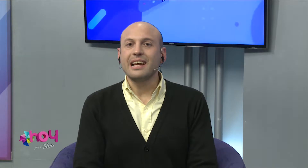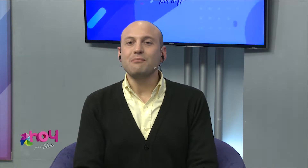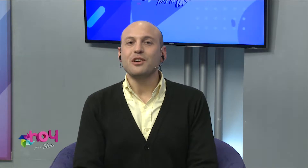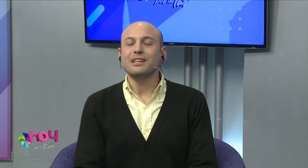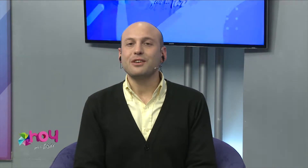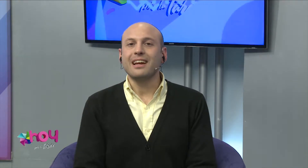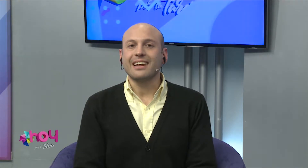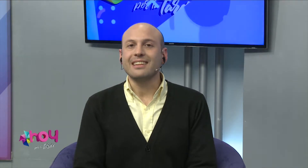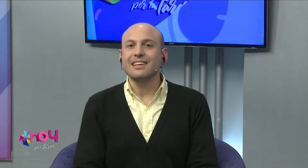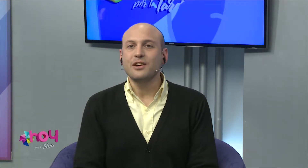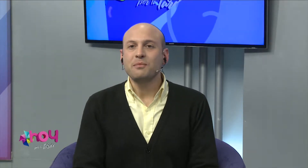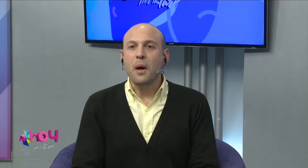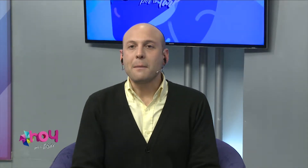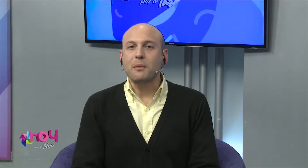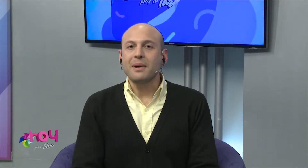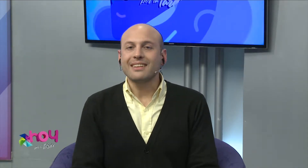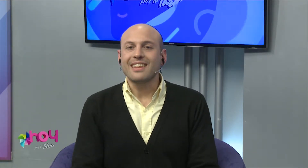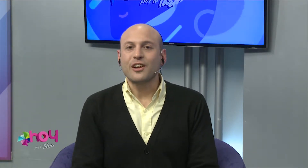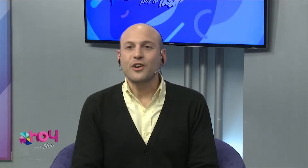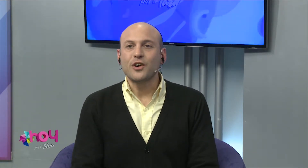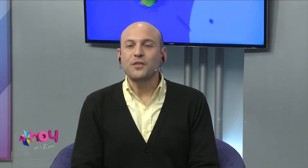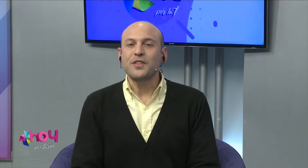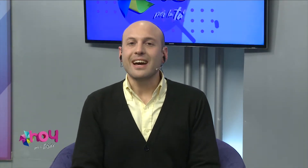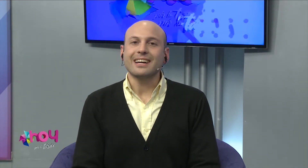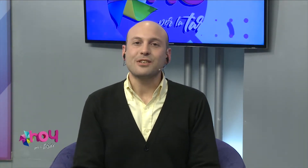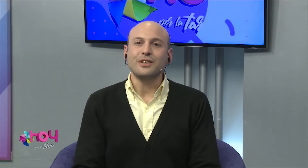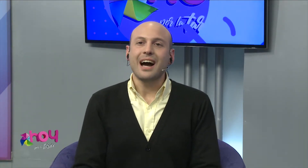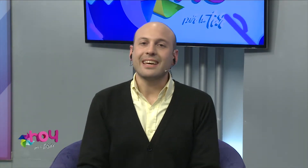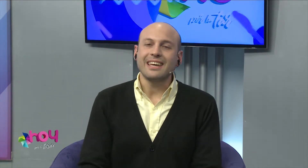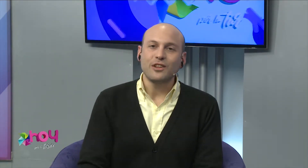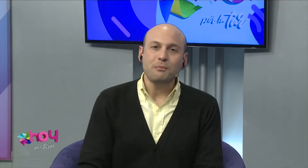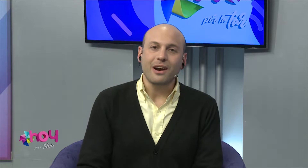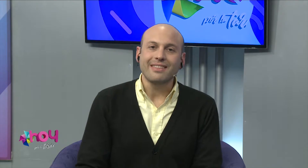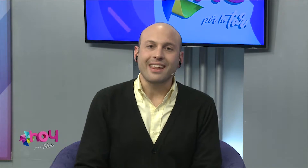himno nacional argentino, por parte del coro de ACASO, aquí en Hoy por la Tarde.